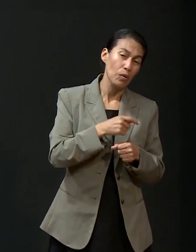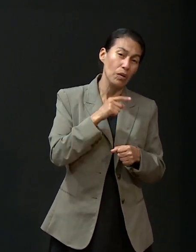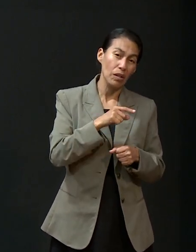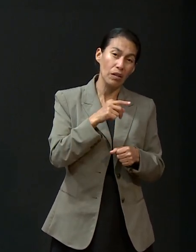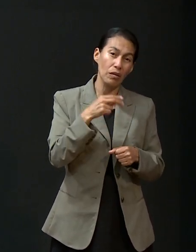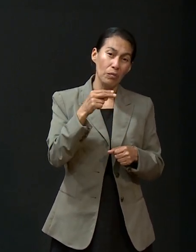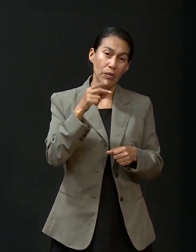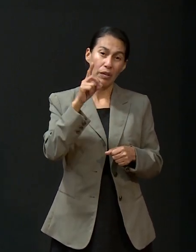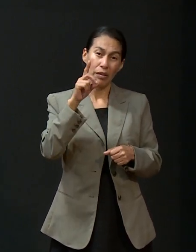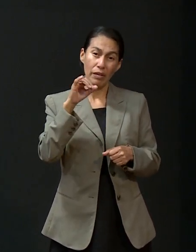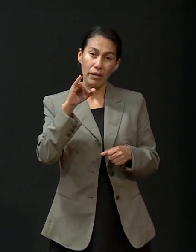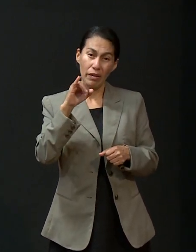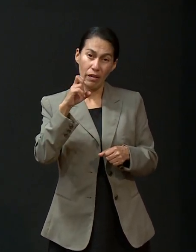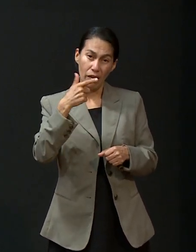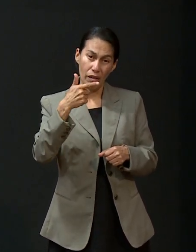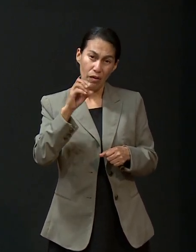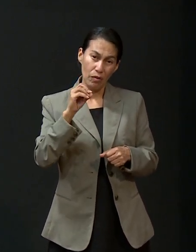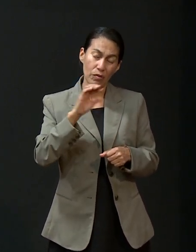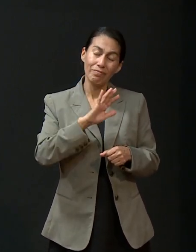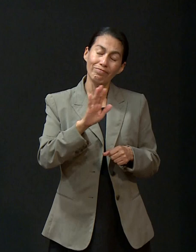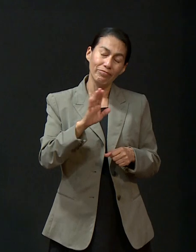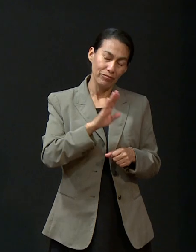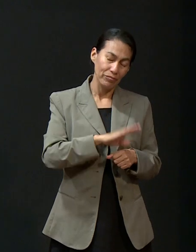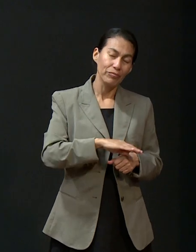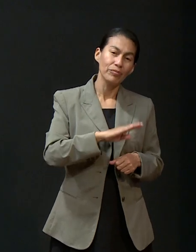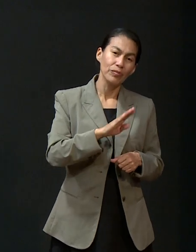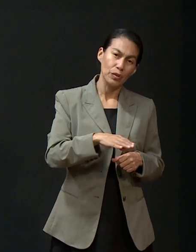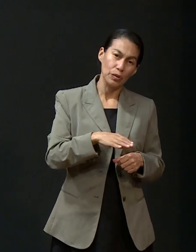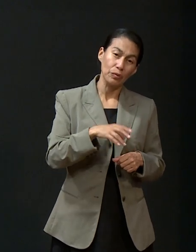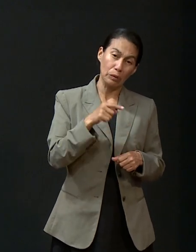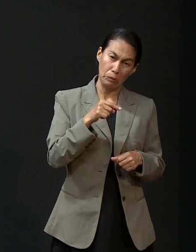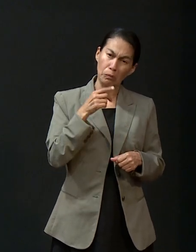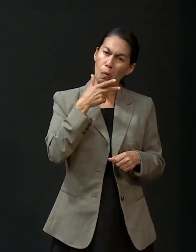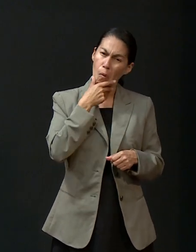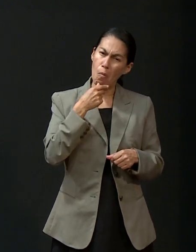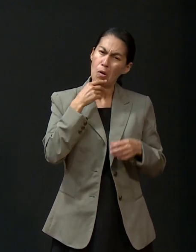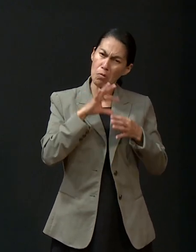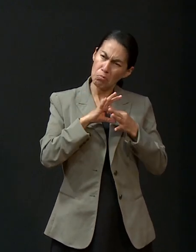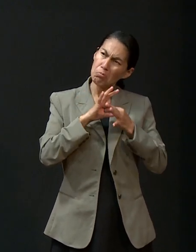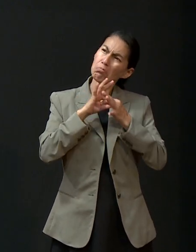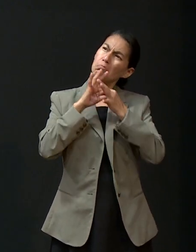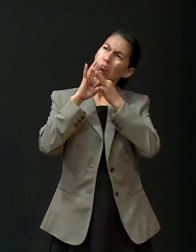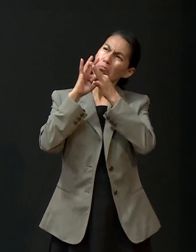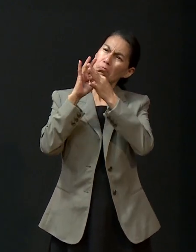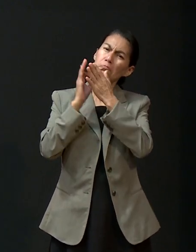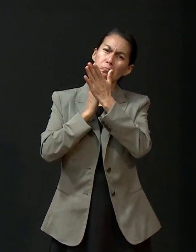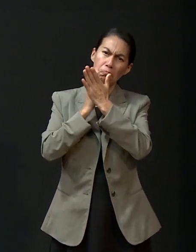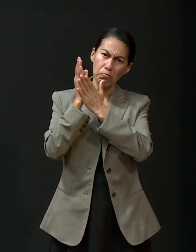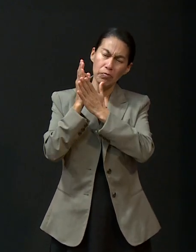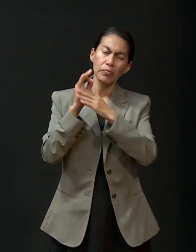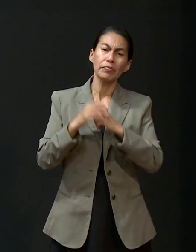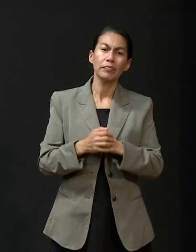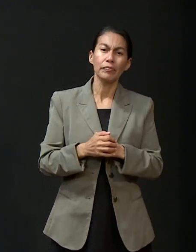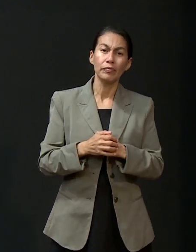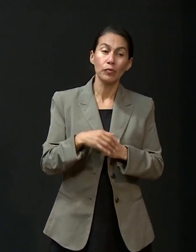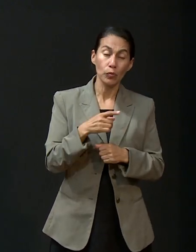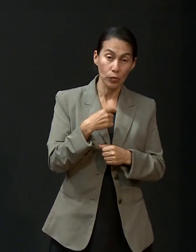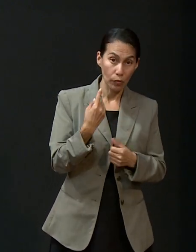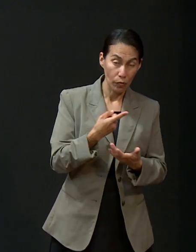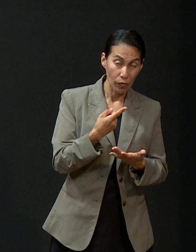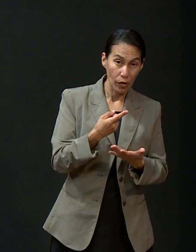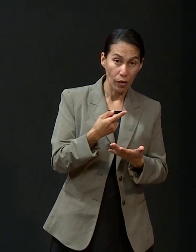Pues descansa en el Señor Y le enviamos un abrazo A